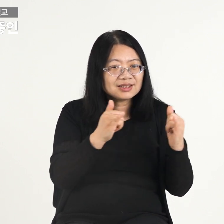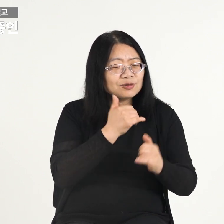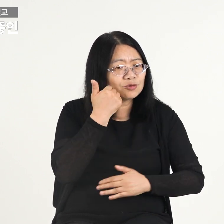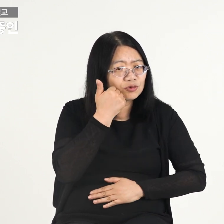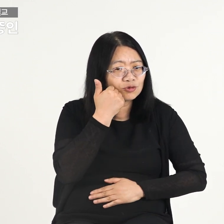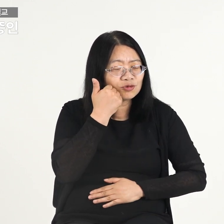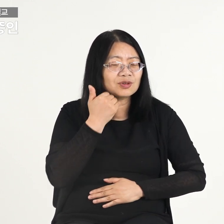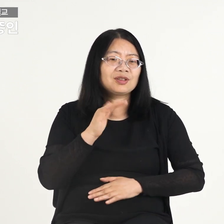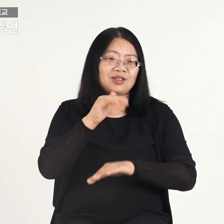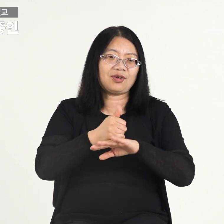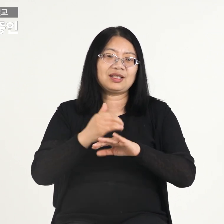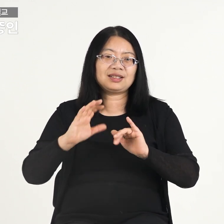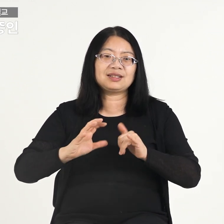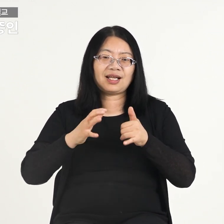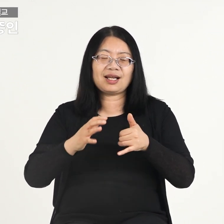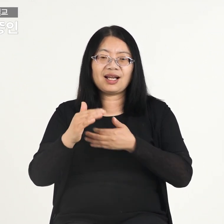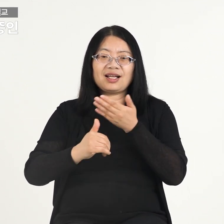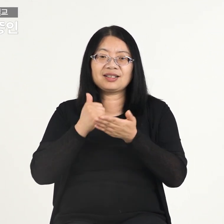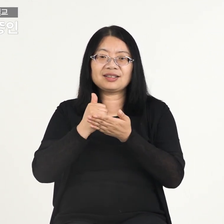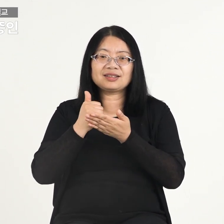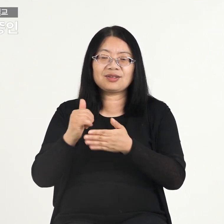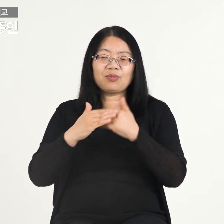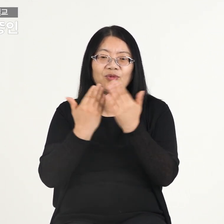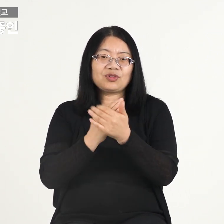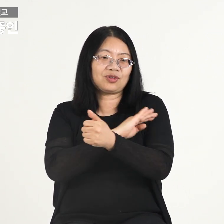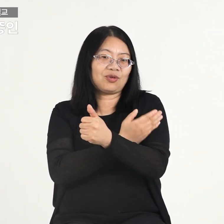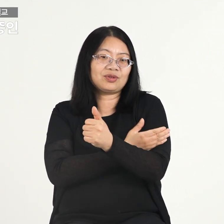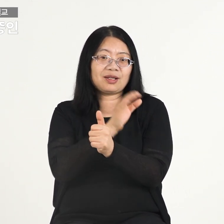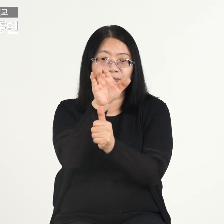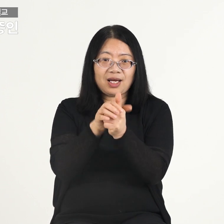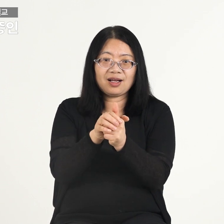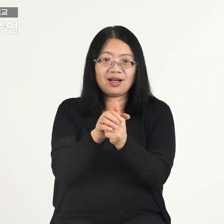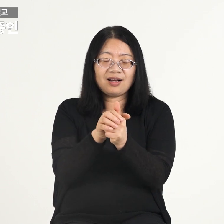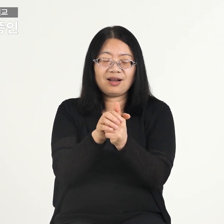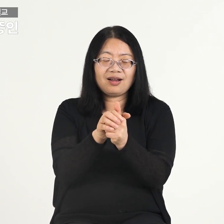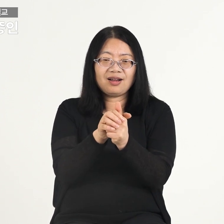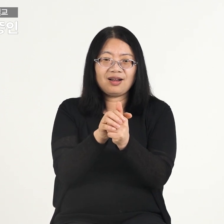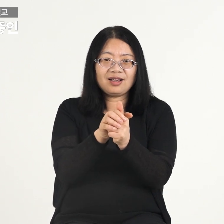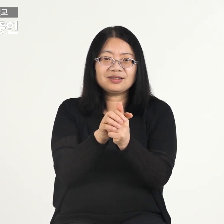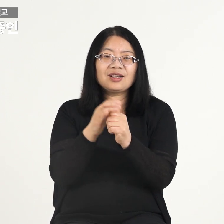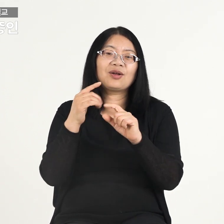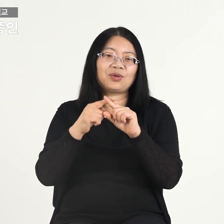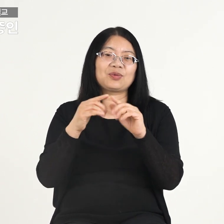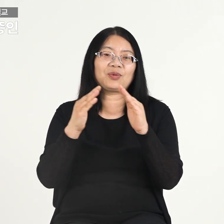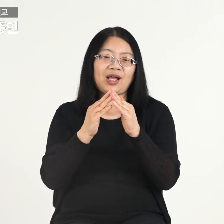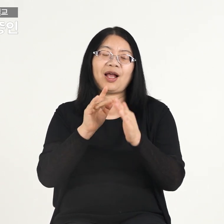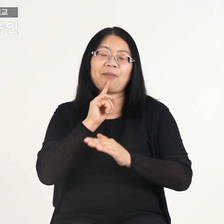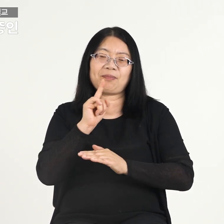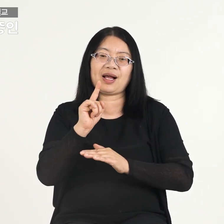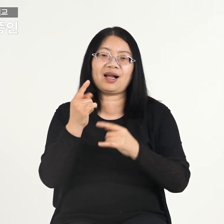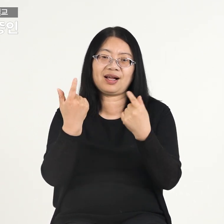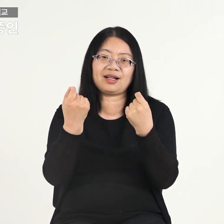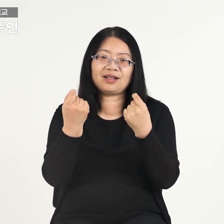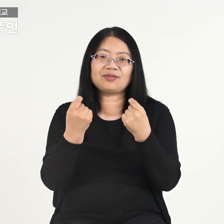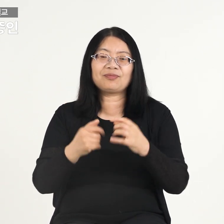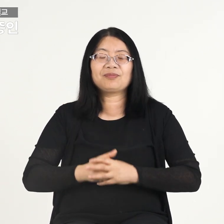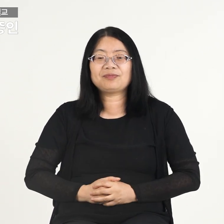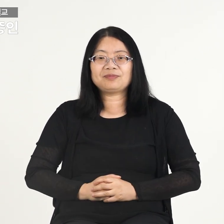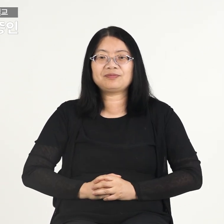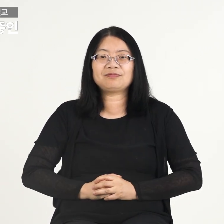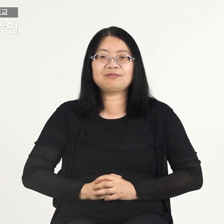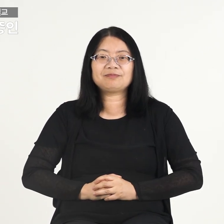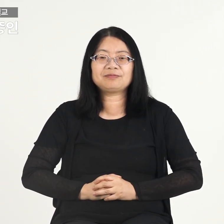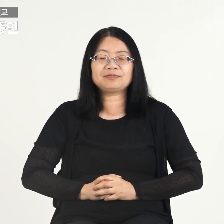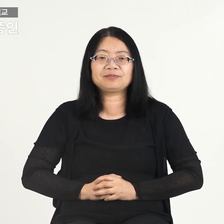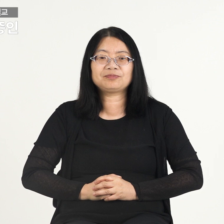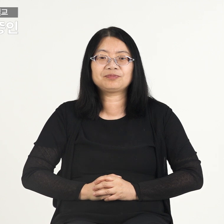땅에 하나님께서 모든 권세를 맡기신 어느 공동체를 얘기하는 거예요? 교회 공동체를 얘기하는